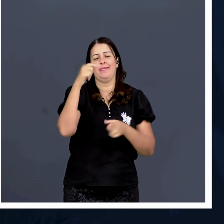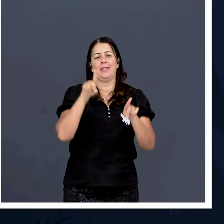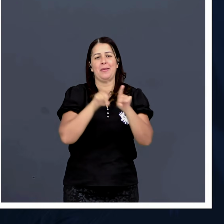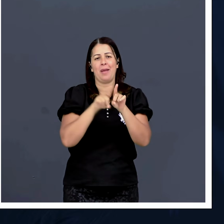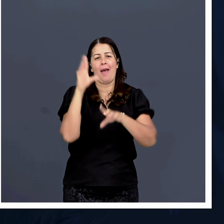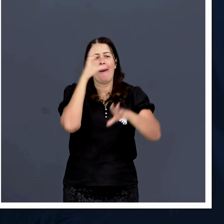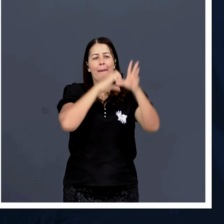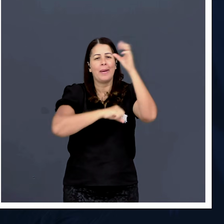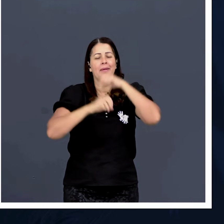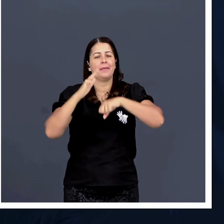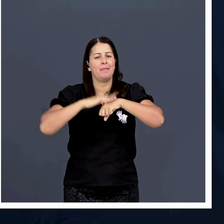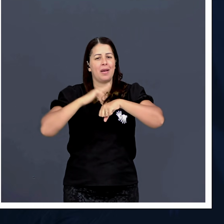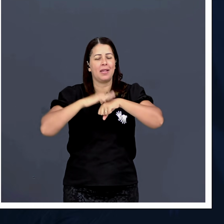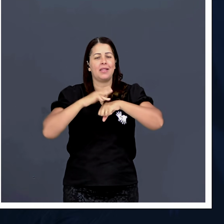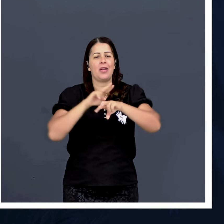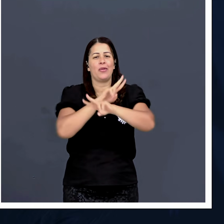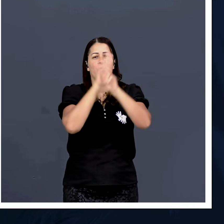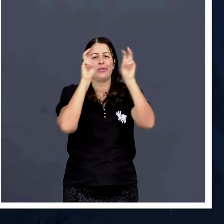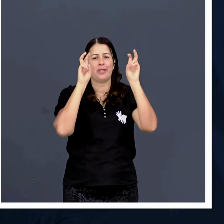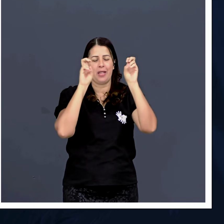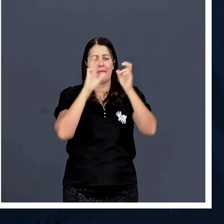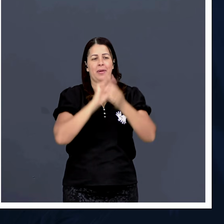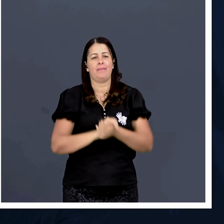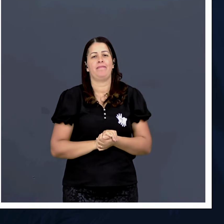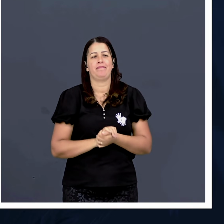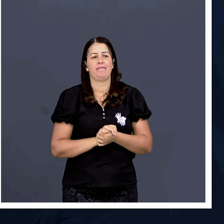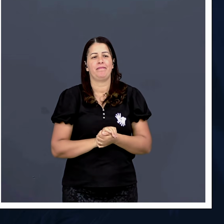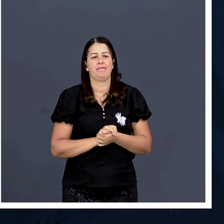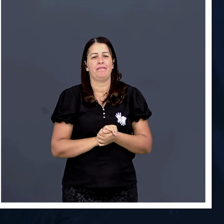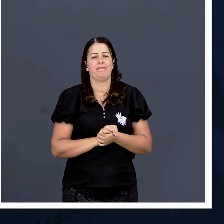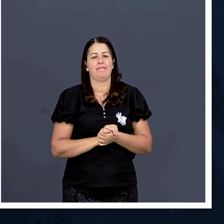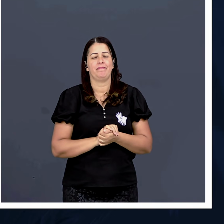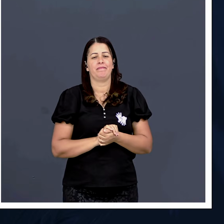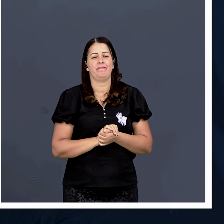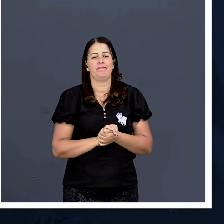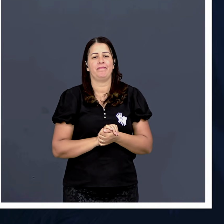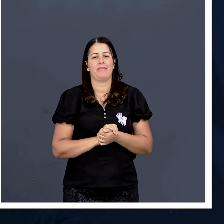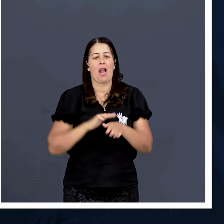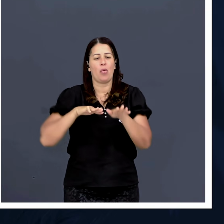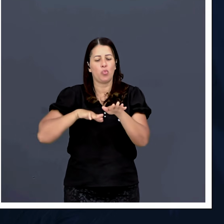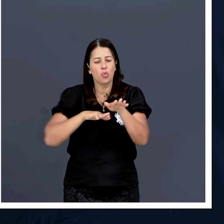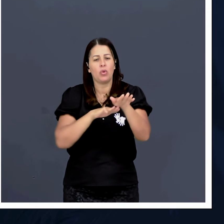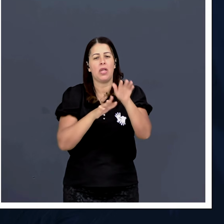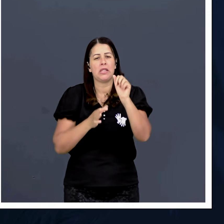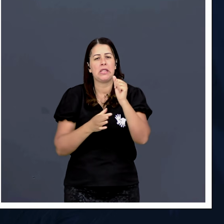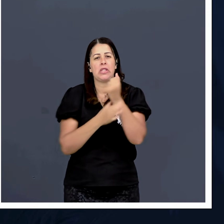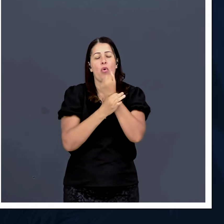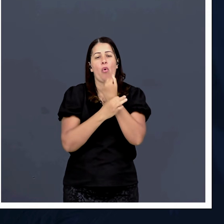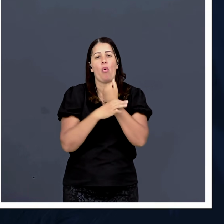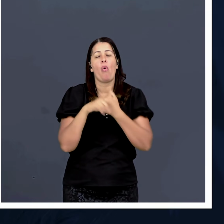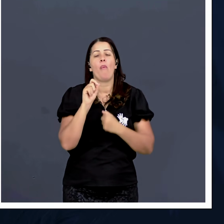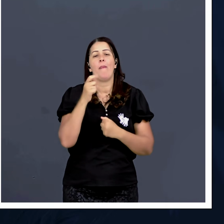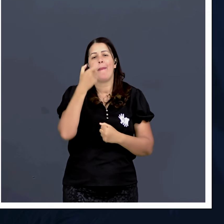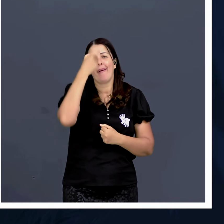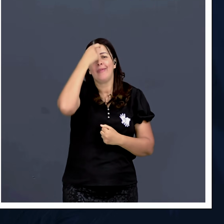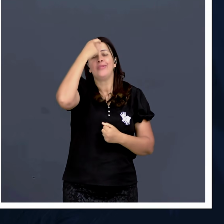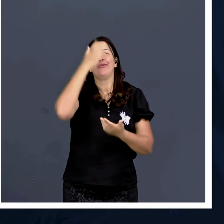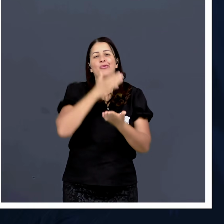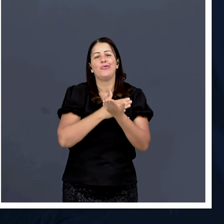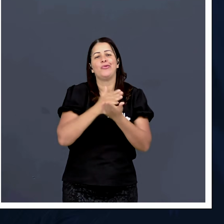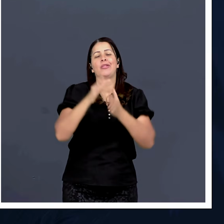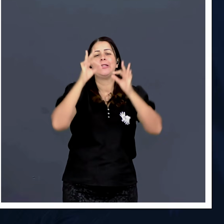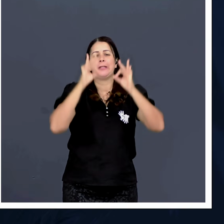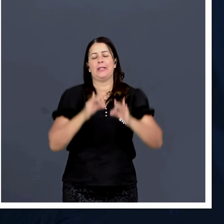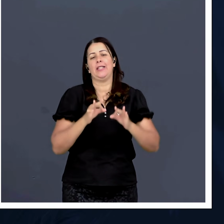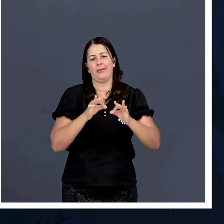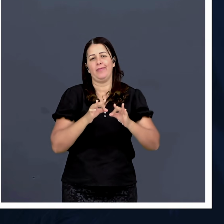não é verdade? Então o tema que será ministrado no sábado é: trânsito seguro começa com atitude consciente. Então, homem,